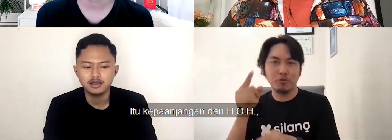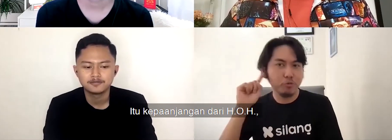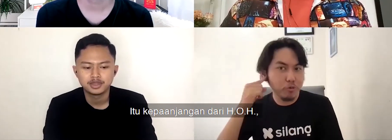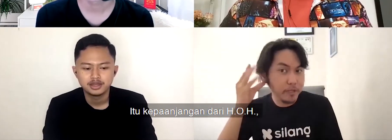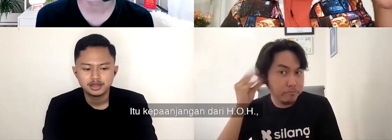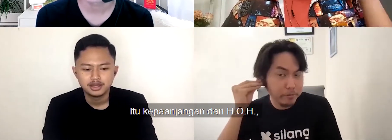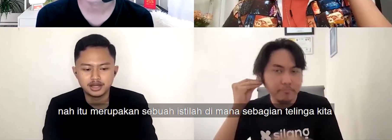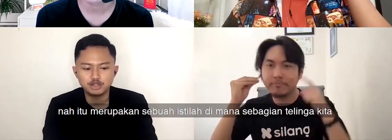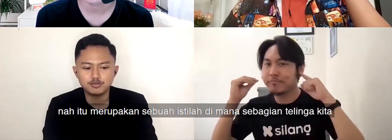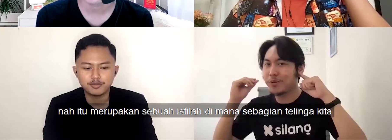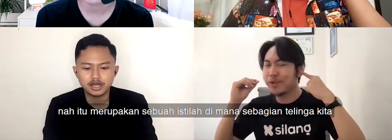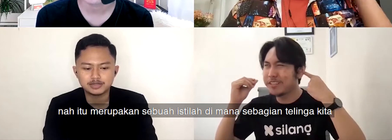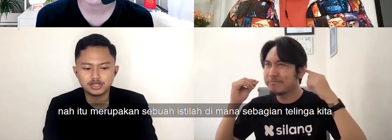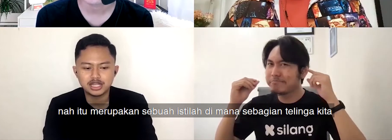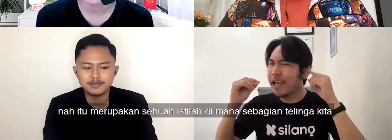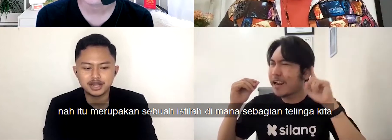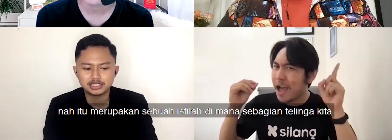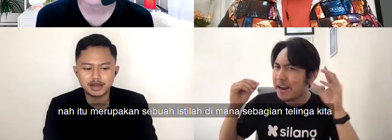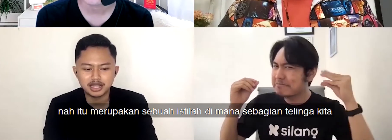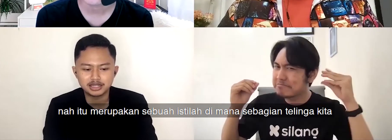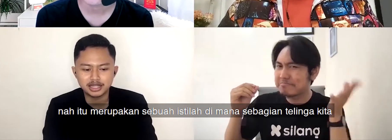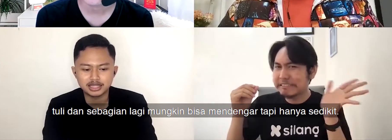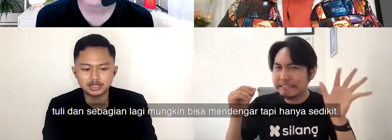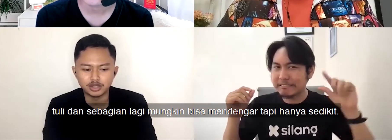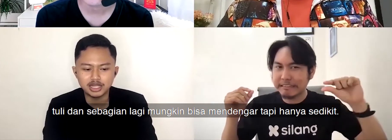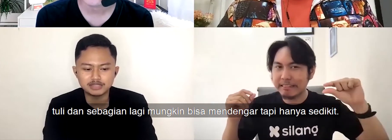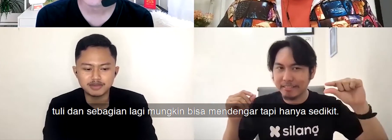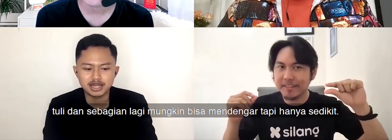Hal itu merupakan sebuah bagian